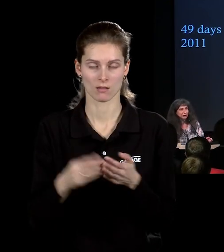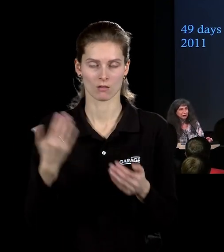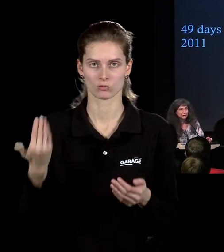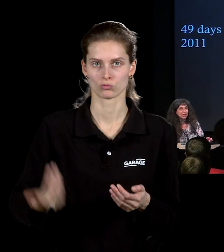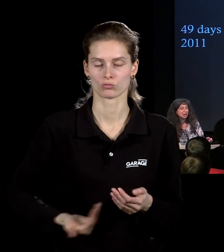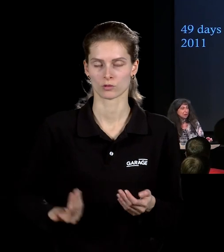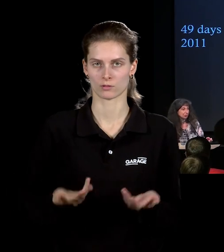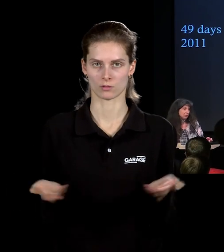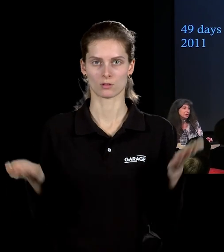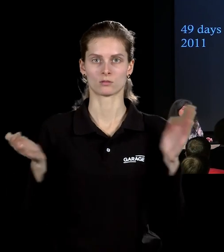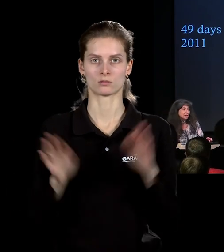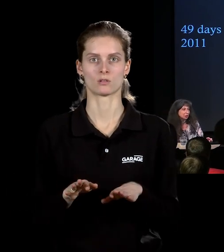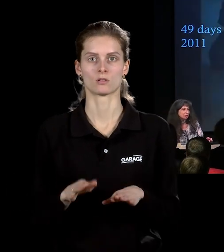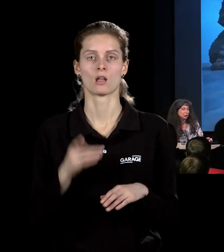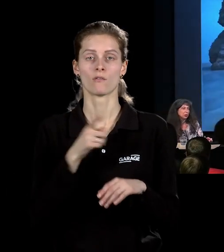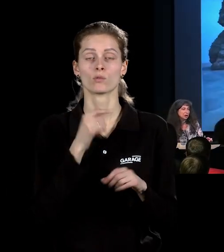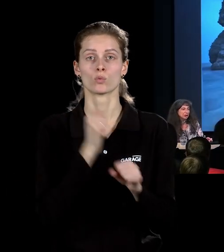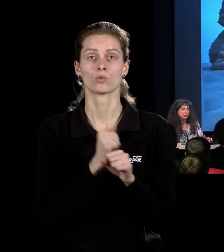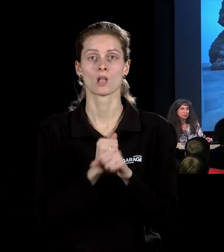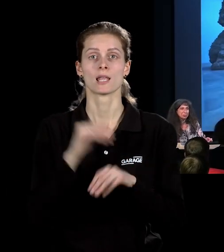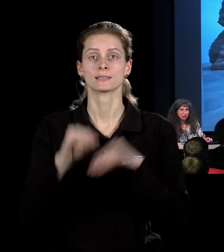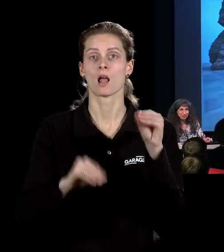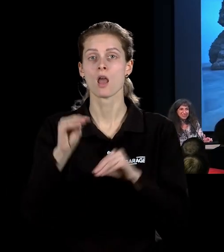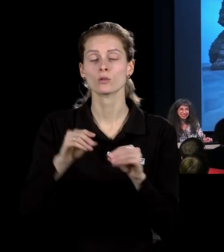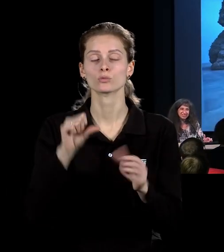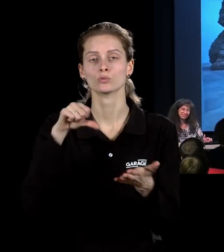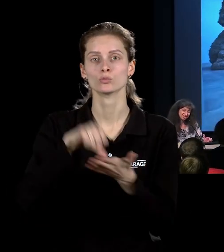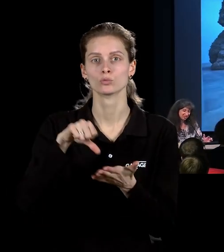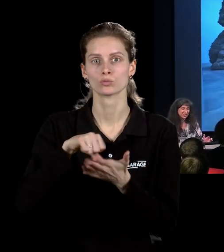он делает инсталляцию с участием